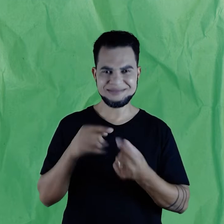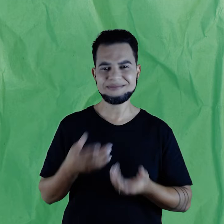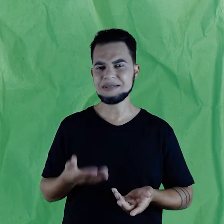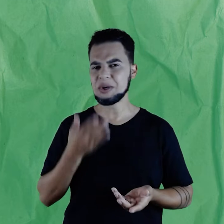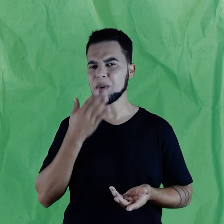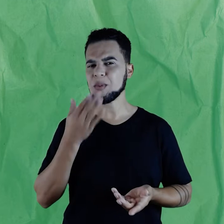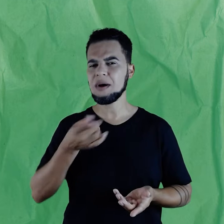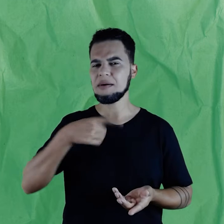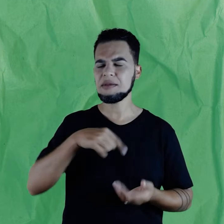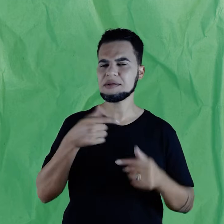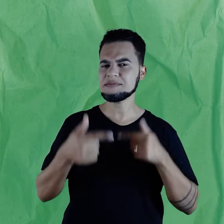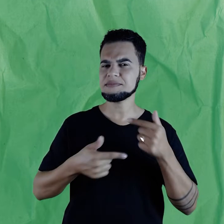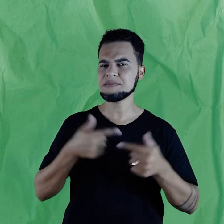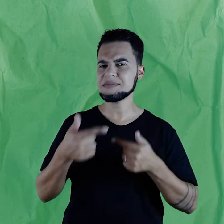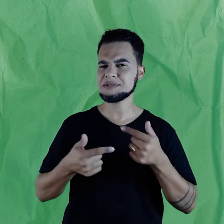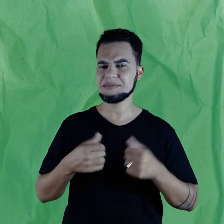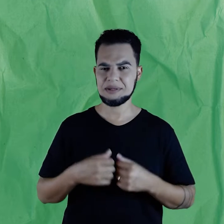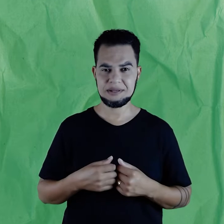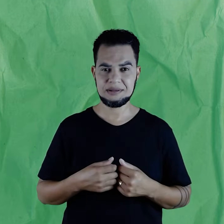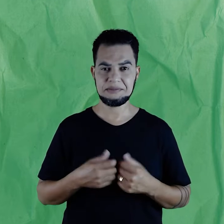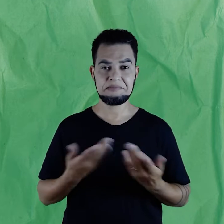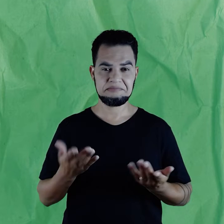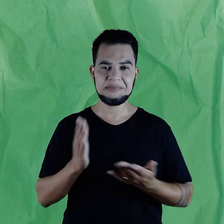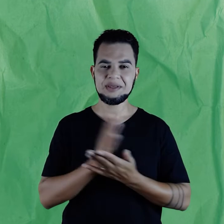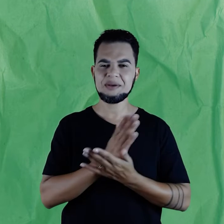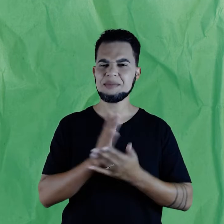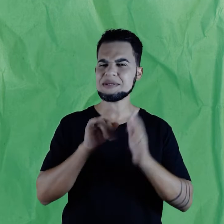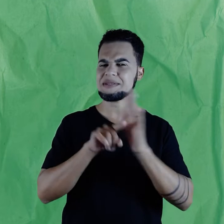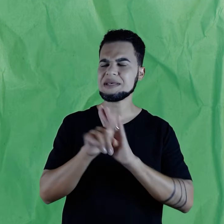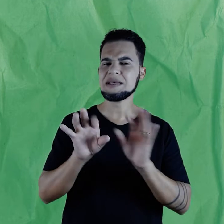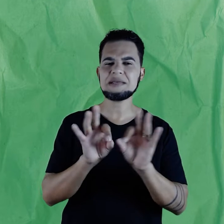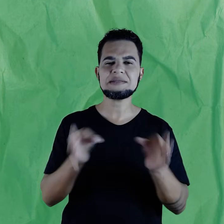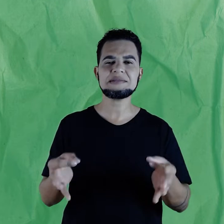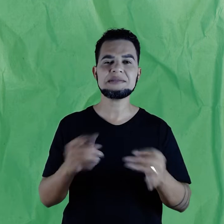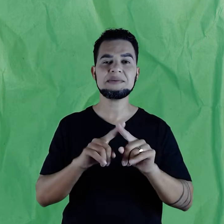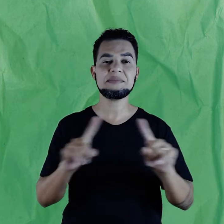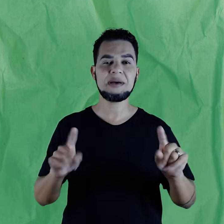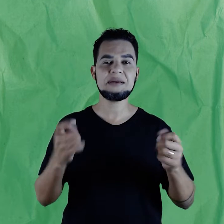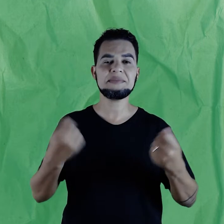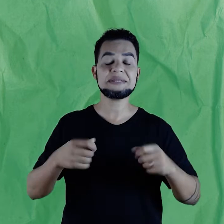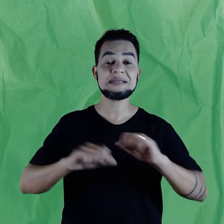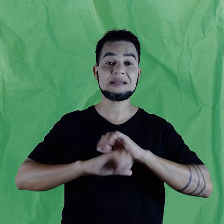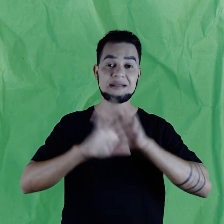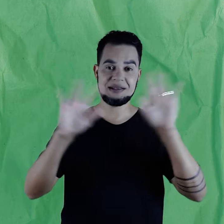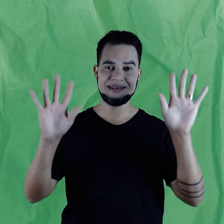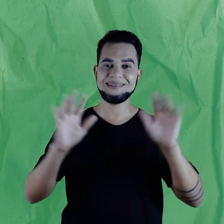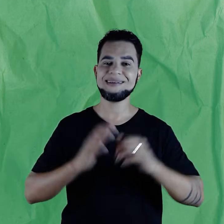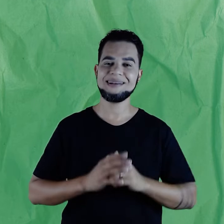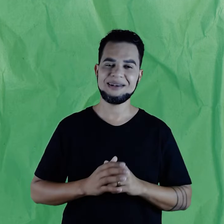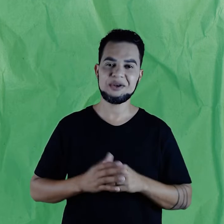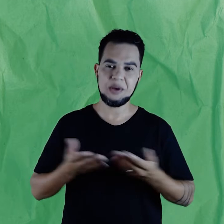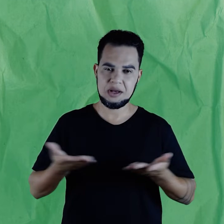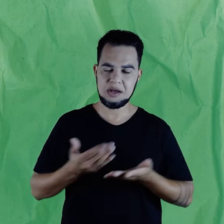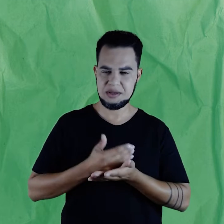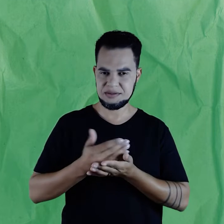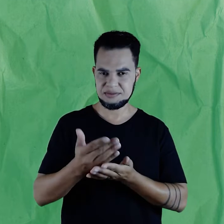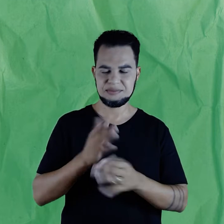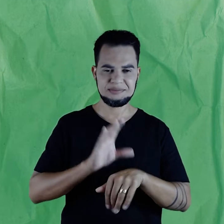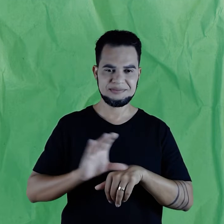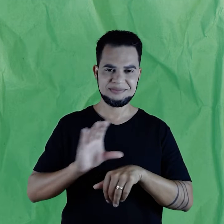deles estaremos atuando? São algumas perguntas bem simples, mas que a gente precisa deixar bem claro agora no começo do